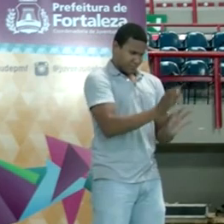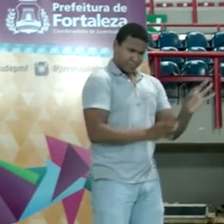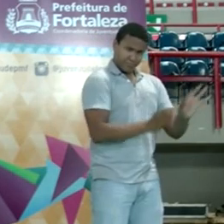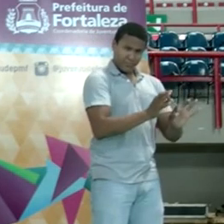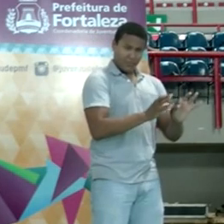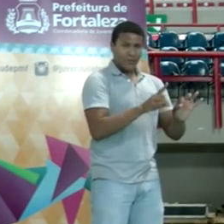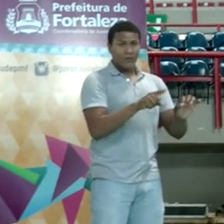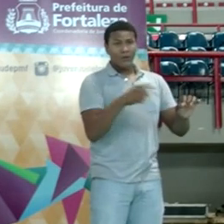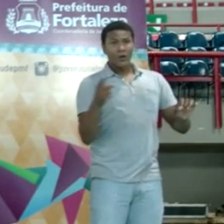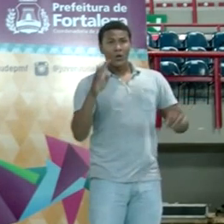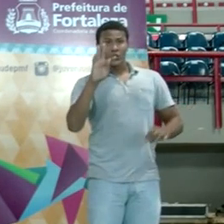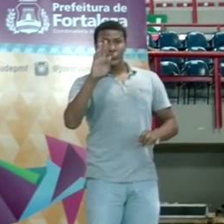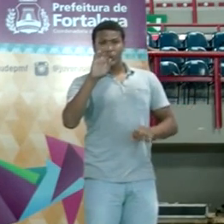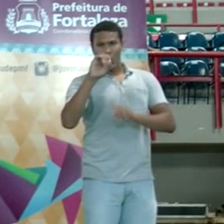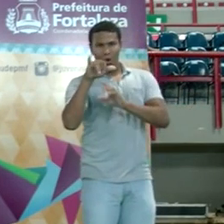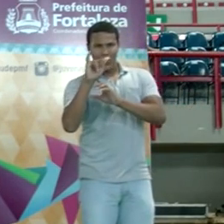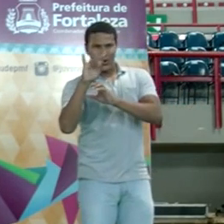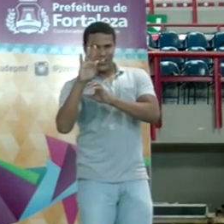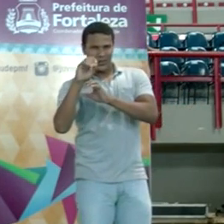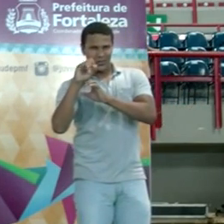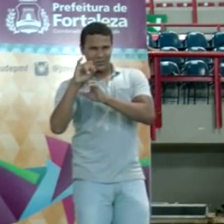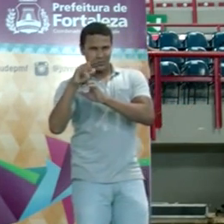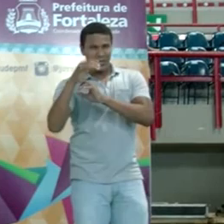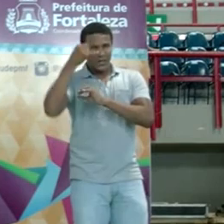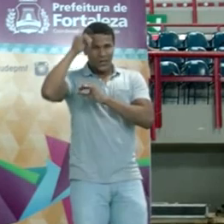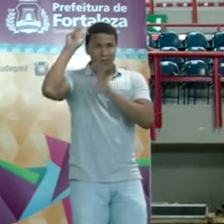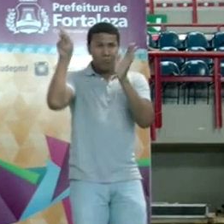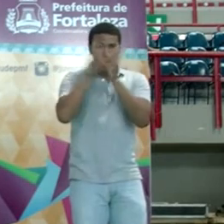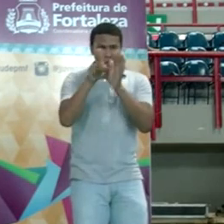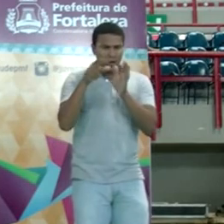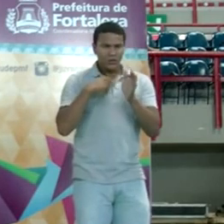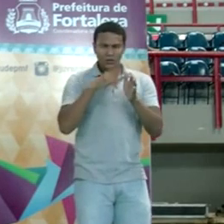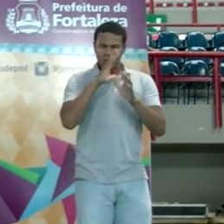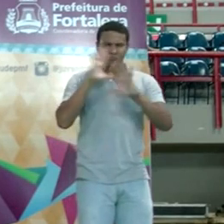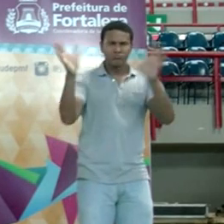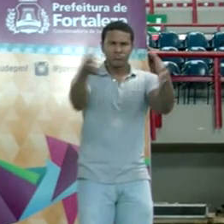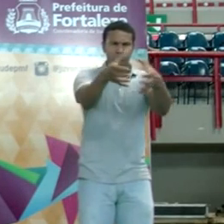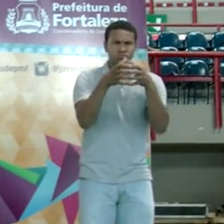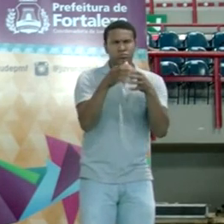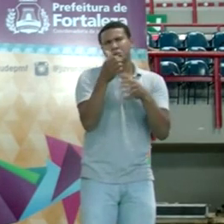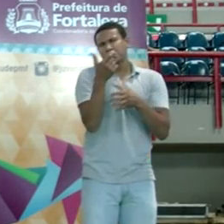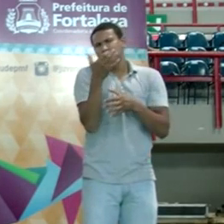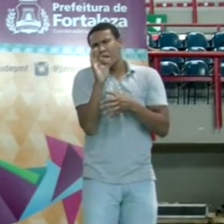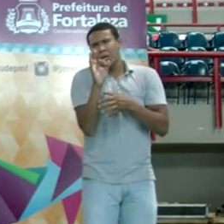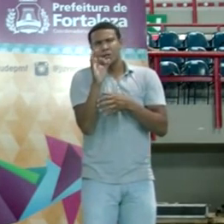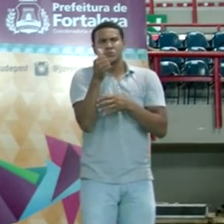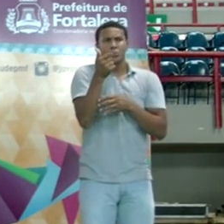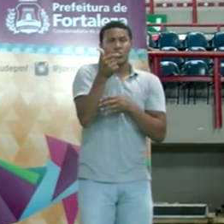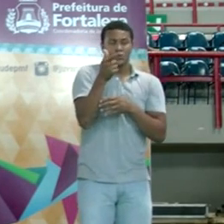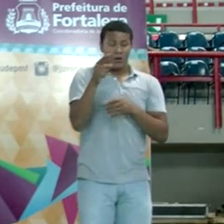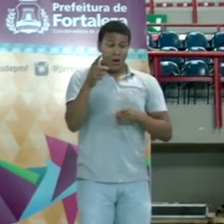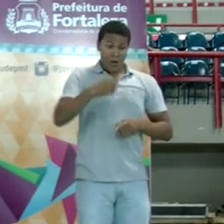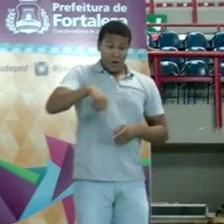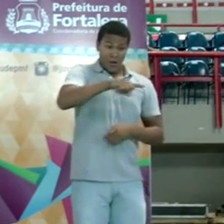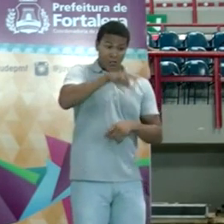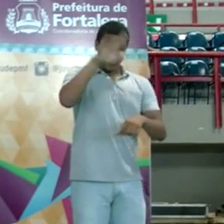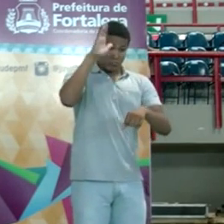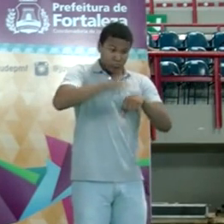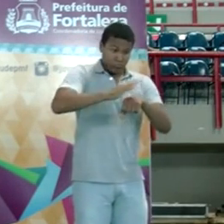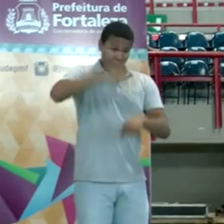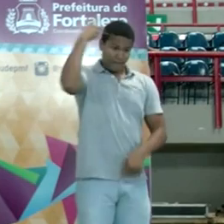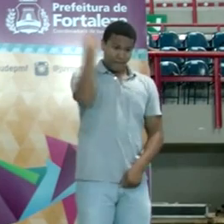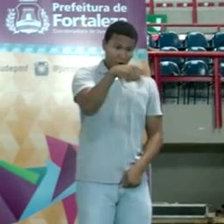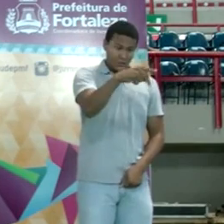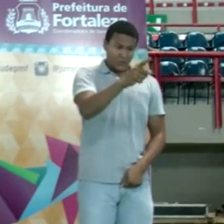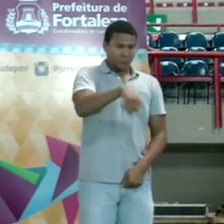No toyotismo, não é assim. Eles juntam várias pessoas, 10, 12, e dizem, vocês são responsáveis pela